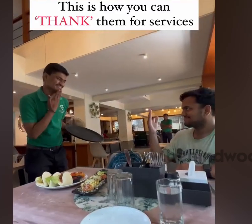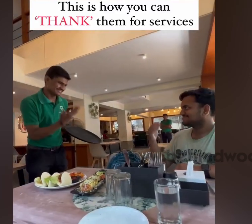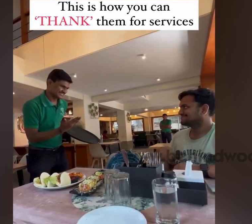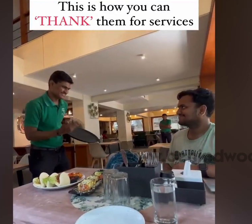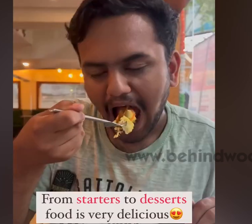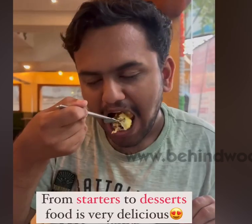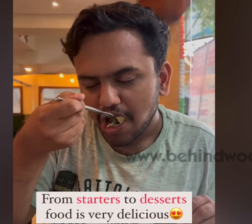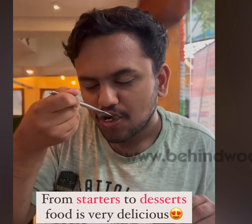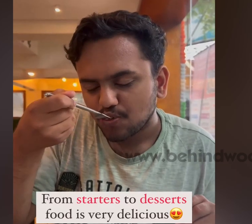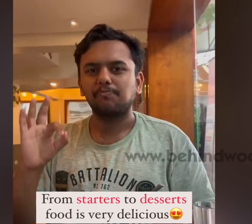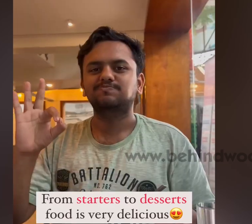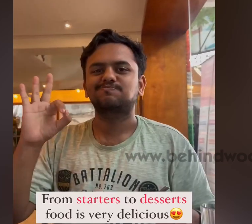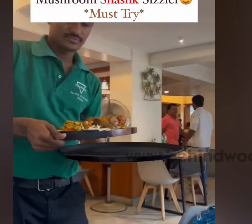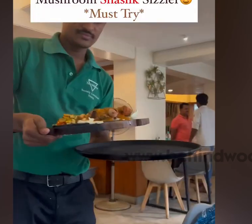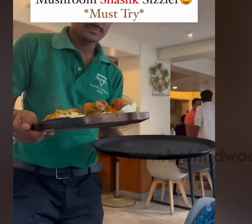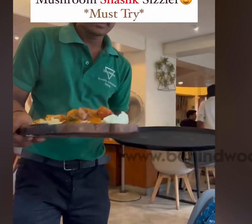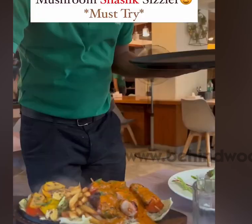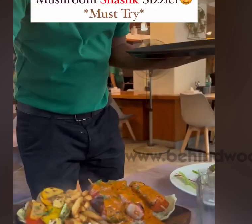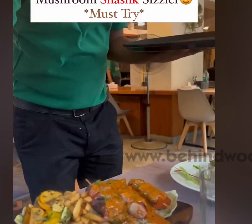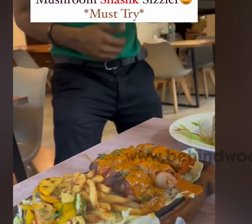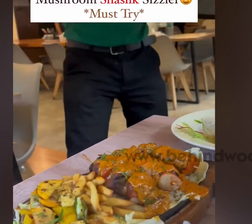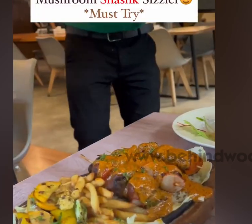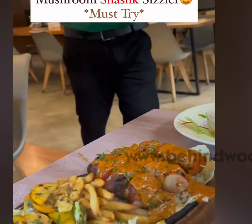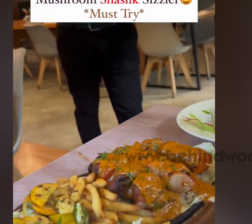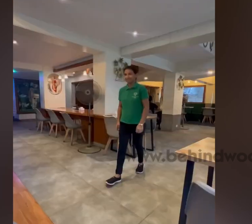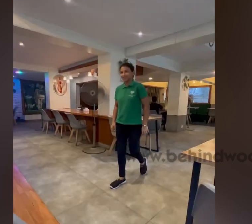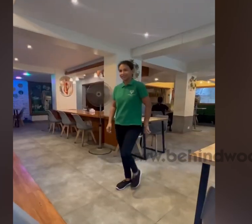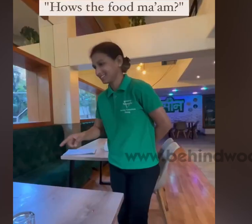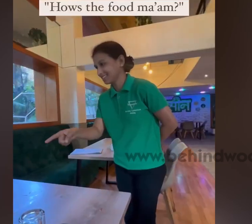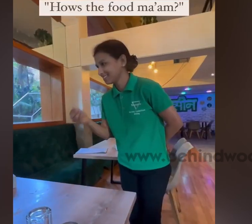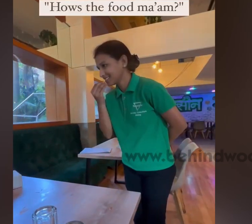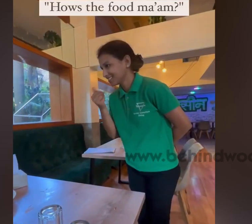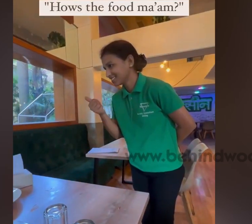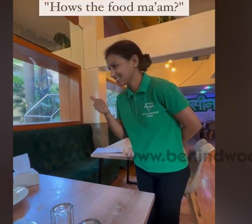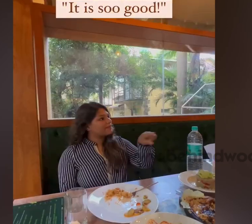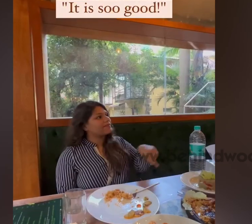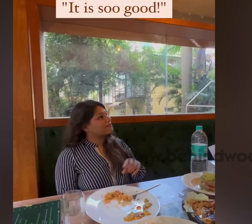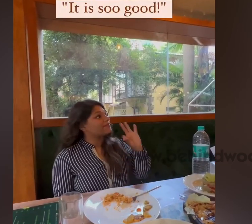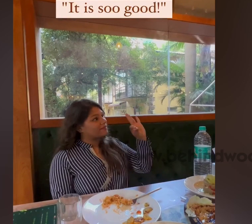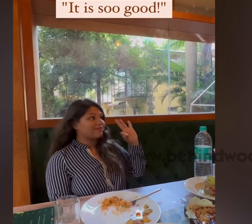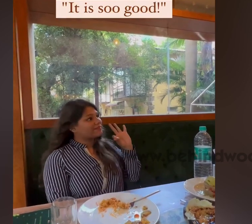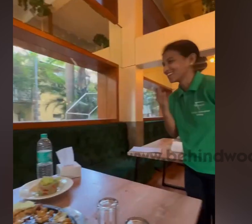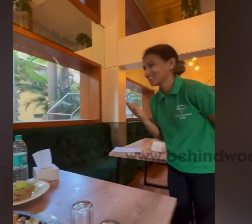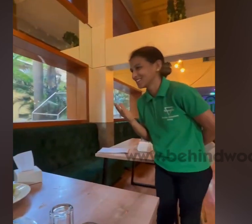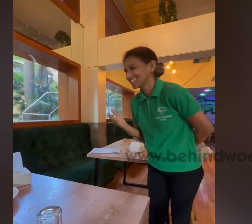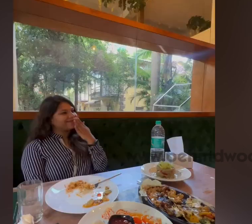എന്താണെന്ന് വെച്ചാല്, ജന്മനാ നമുക്കുള്ള പല പരിമിതികളെ കാരണം കൊണ്ടും ഇഷ്ടപ്പെടുന്ന മേഖലകളിൽ ജോലി ചെയ്യാൻ സാധിക്കാത്ത പല ആളുകളും ഉണ്ടായിരിക്കും.